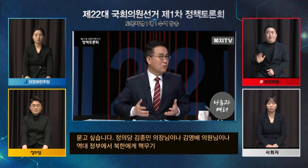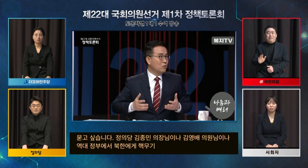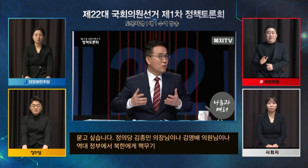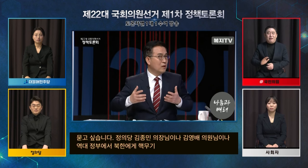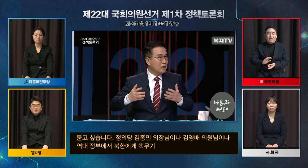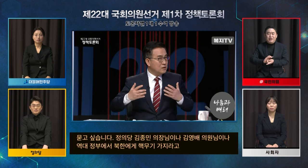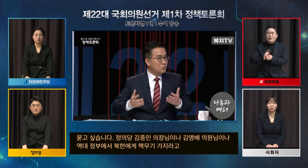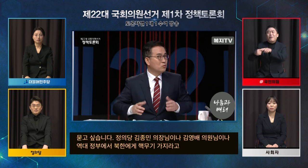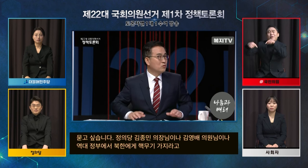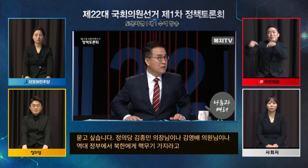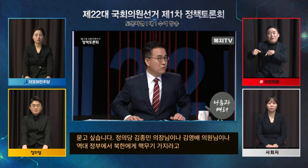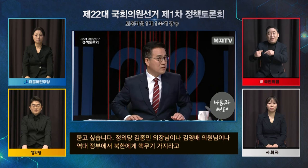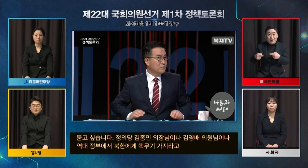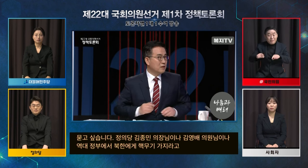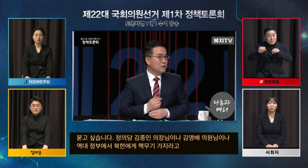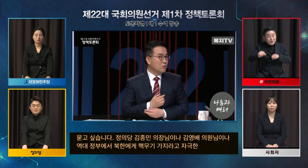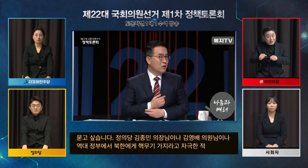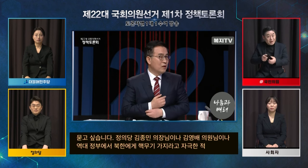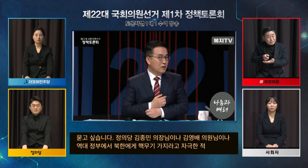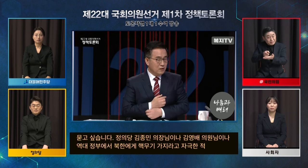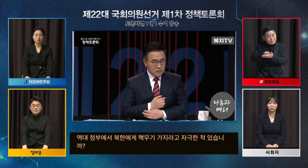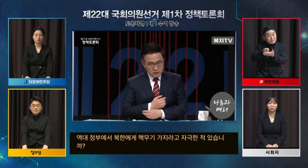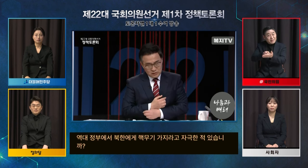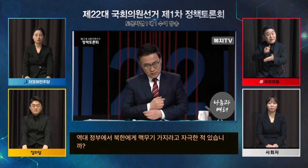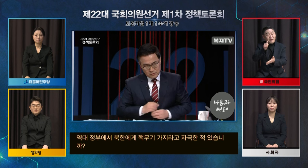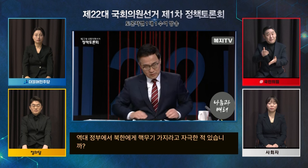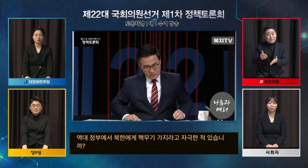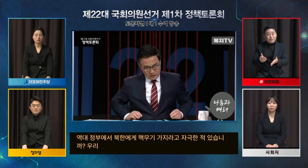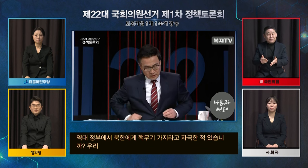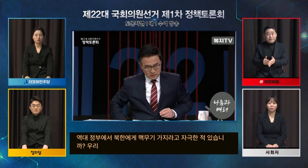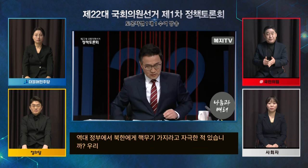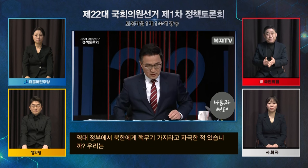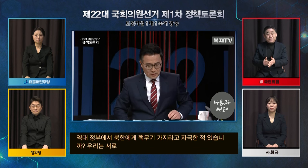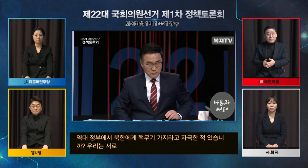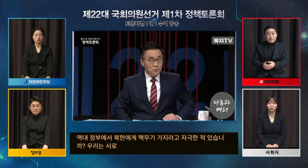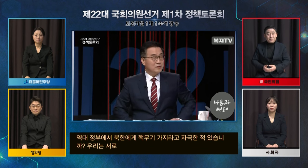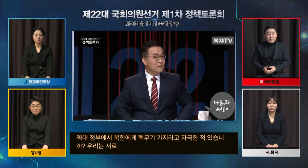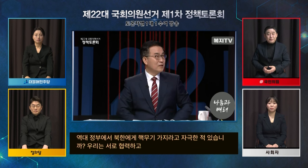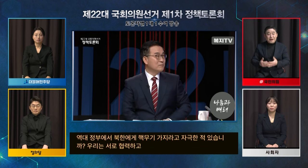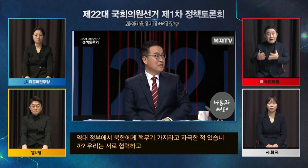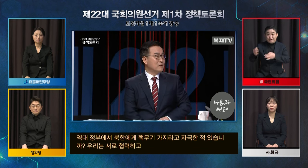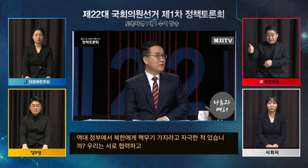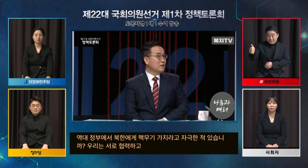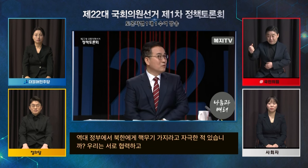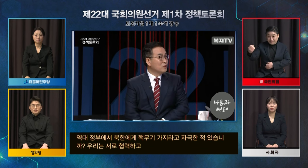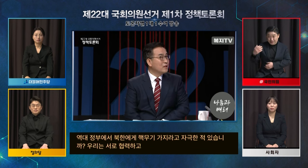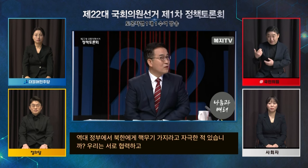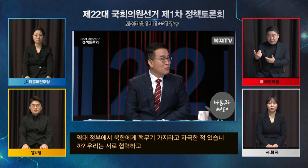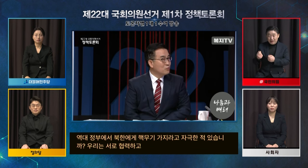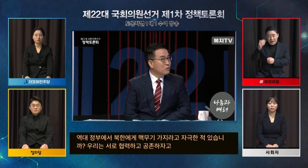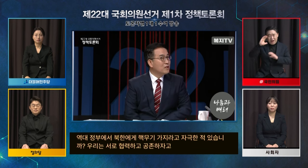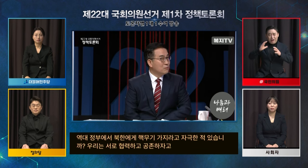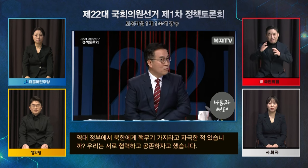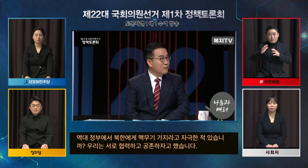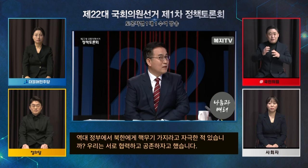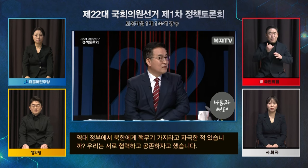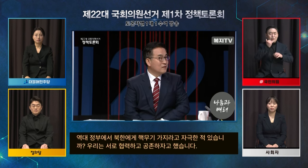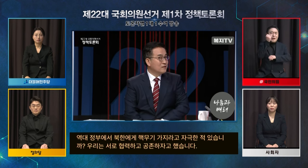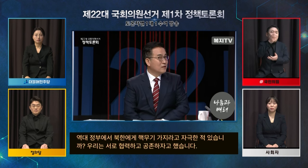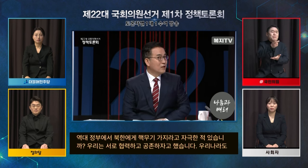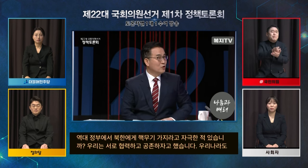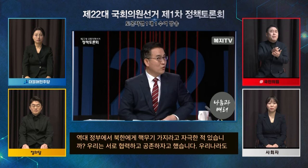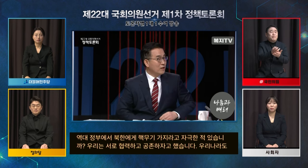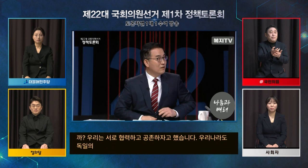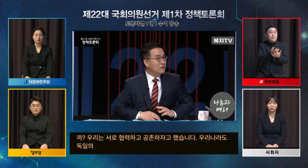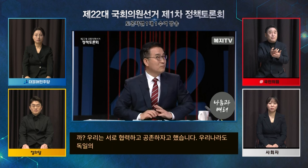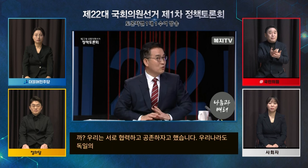협력하고 같이 공존하자고 했습니다. 그리고 아까 김종민 의장님께서 말씀하셨는데 우리나라도 독일의 기본법 같은